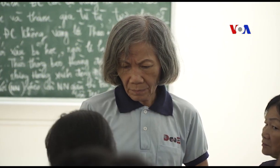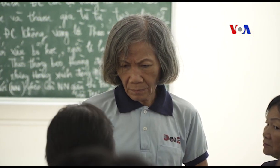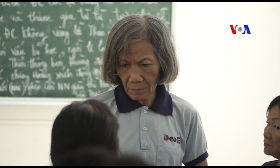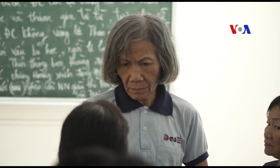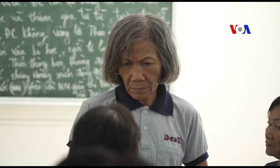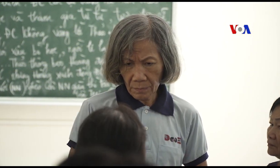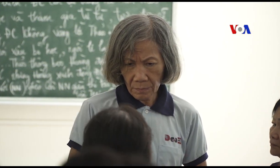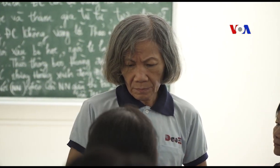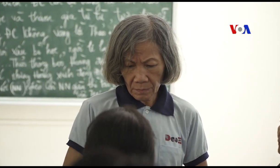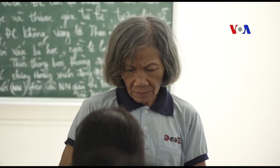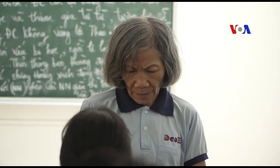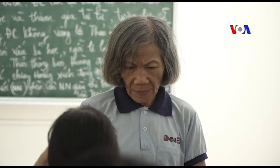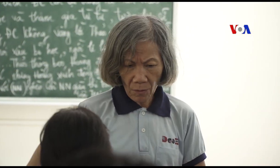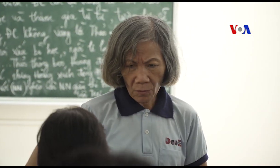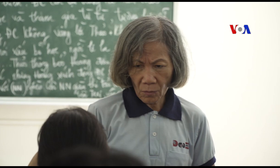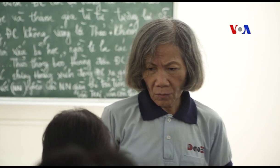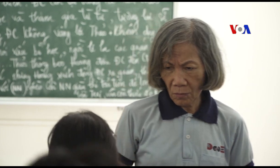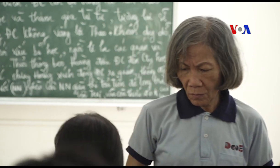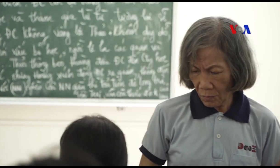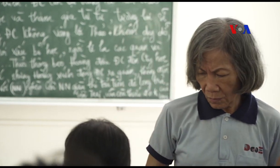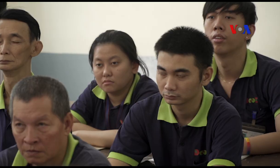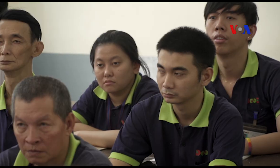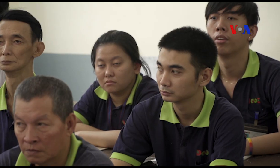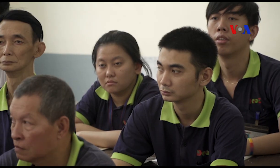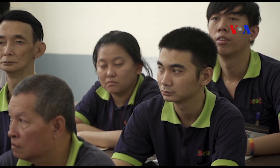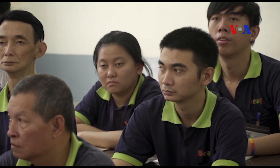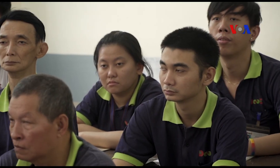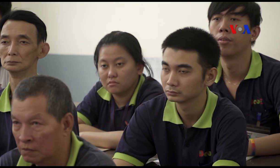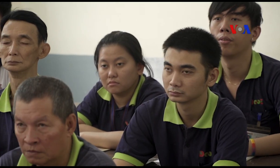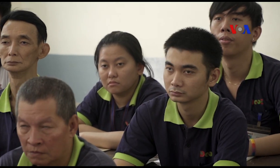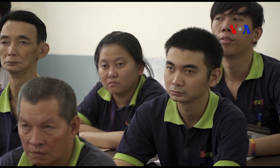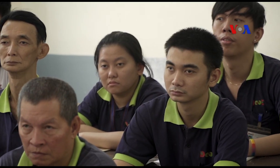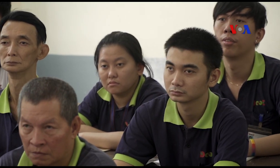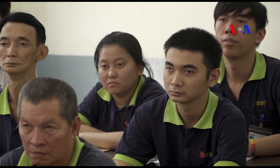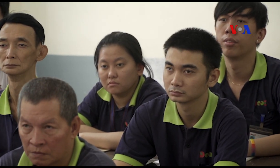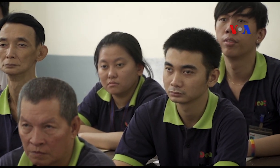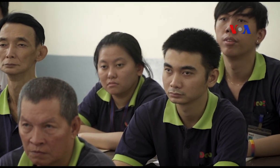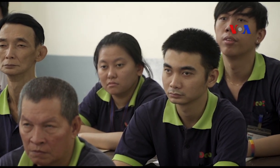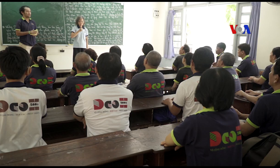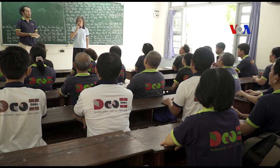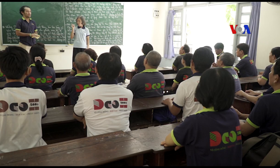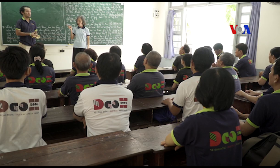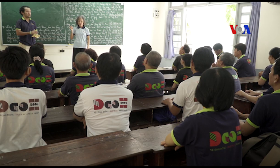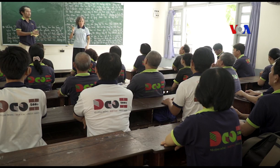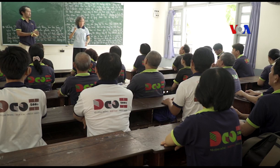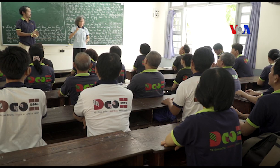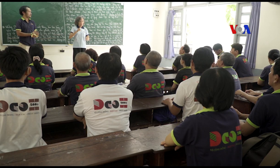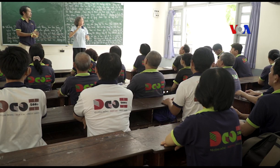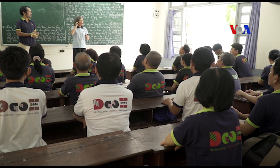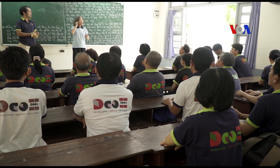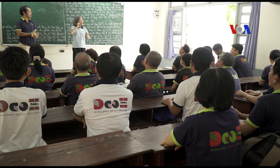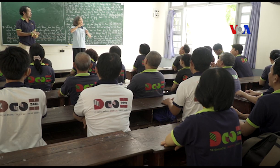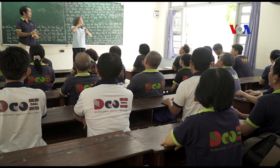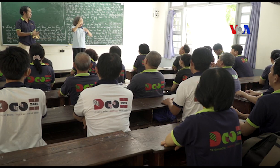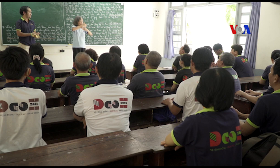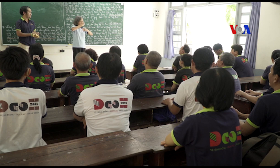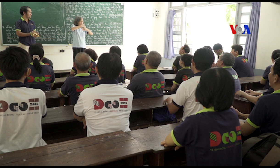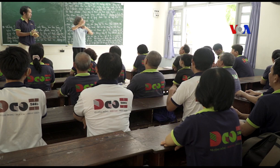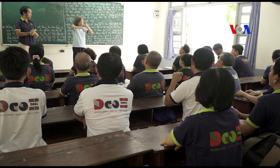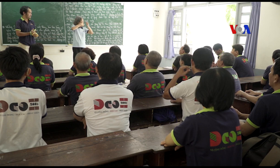cô Phương Thảo và anh Đoàn Phạm Khiêm đã vượt qua những giai đoạn khó khăn nhất và cũng có được niềm hạnh phúc nhất với thành công trong kết quả học